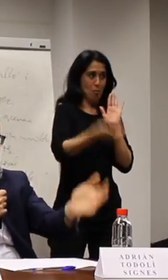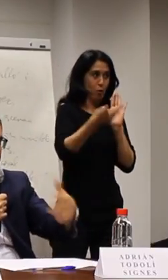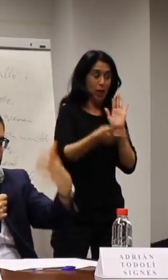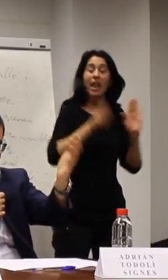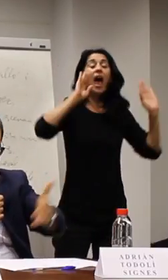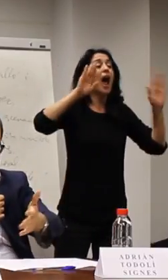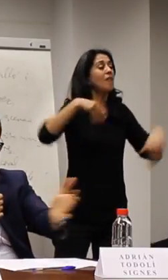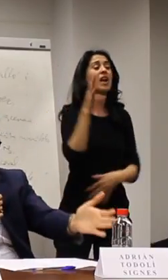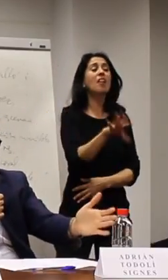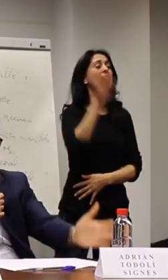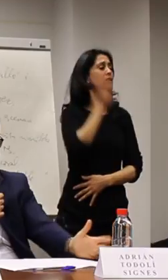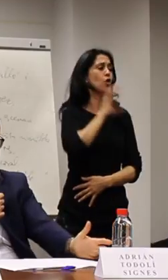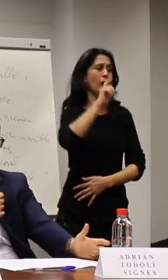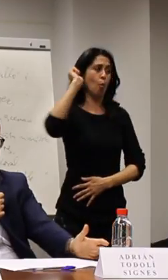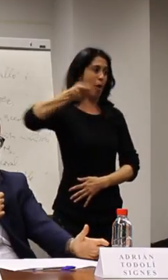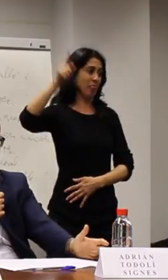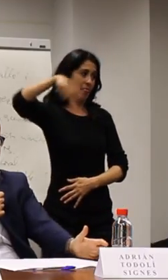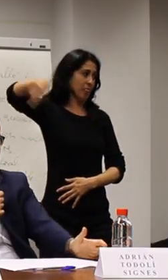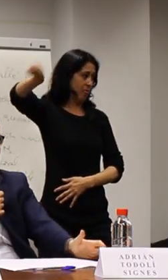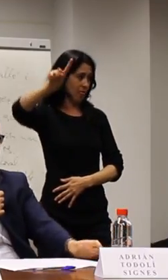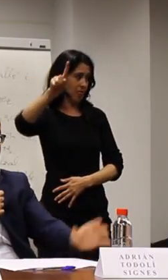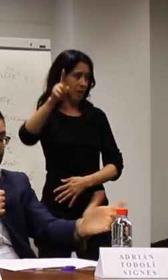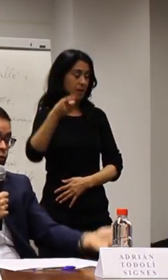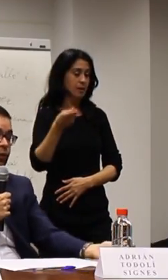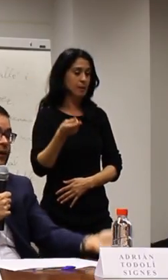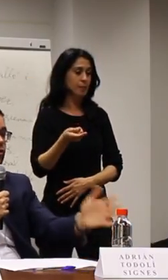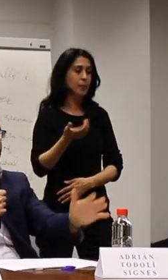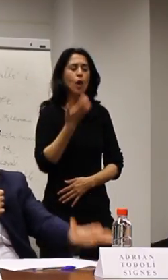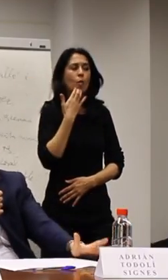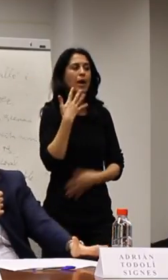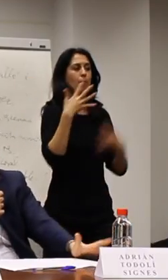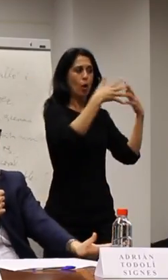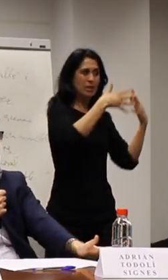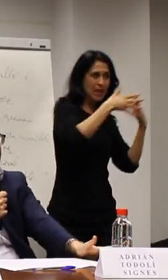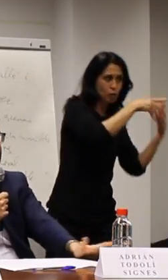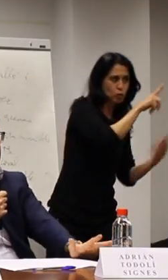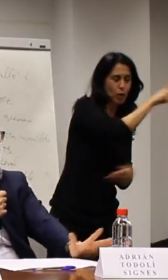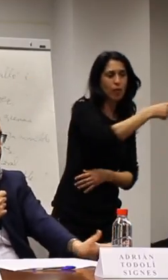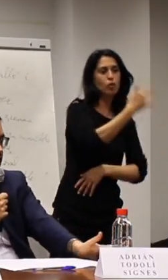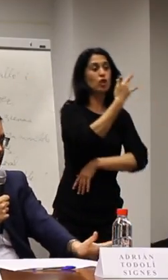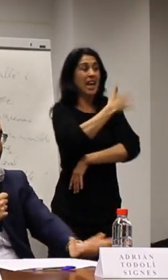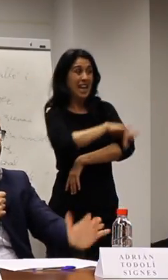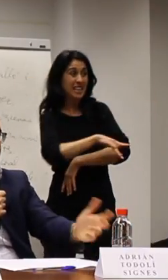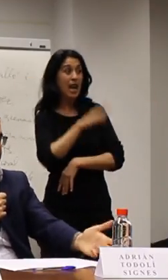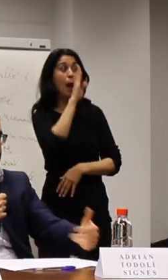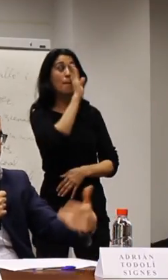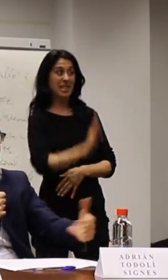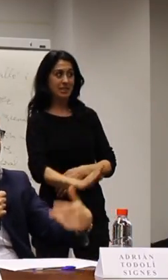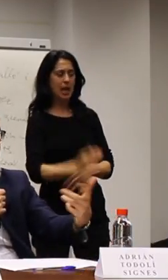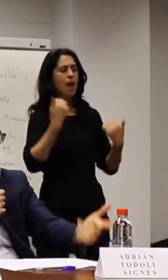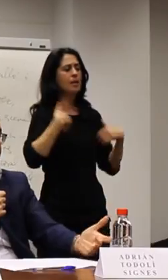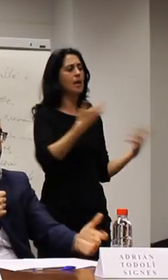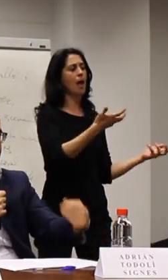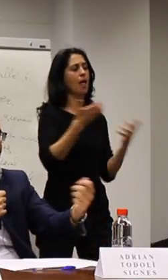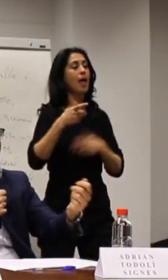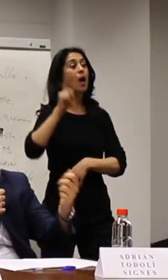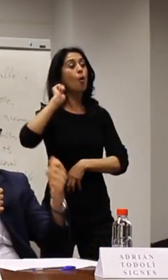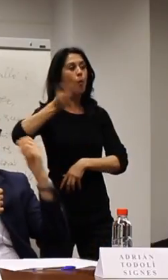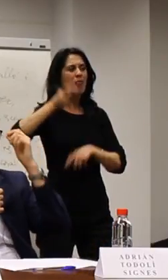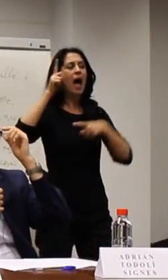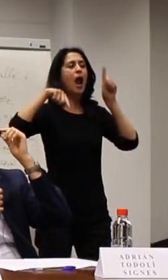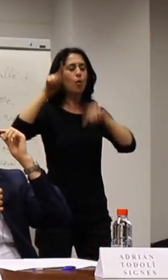decidirán. De hecho, una cosa también sobre esta es que en Estados Unidos, en Inglaterra y en Brasil, yo he encontrado ya sentencias, los jueces ya van diciendo